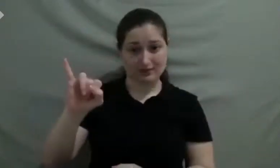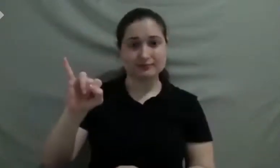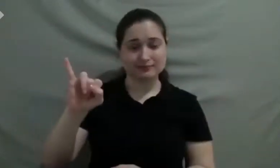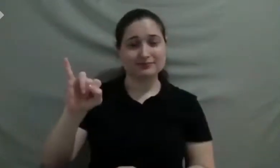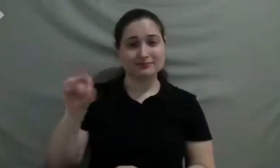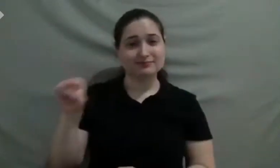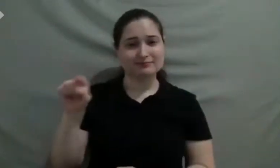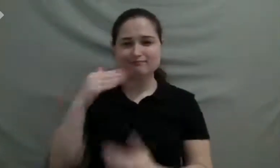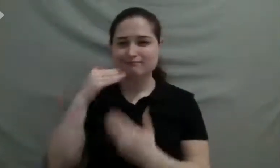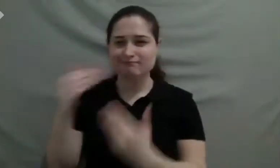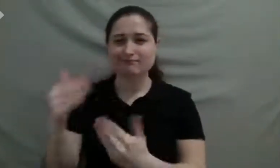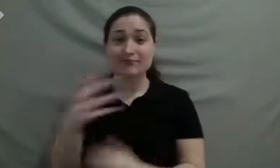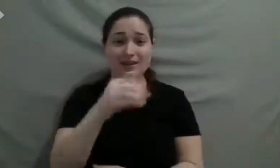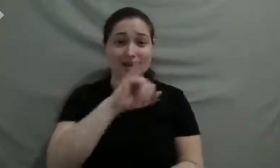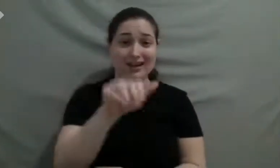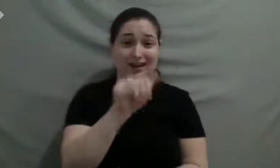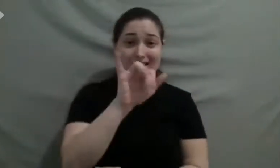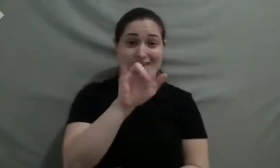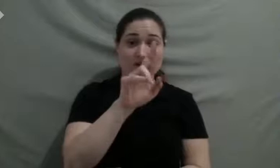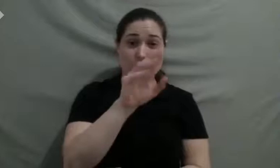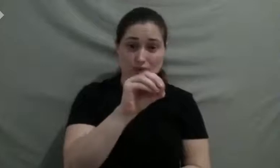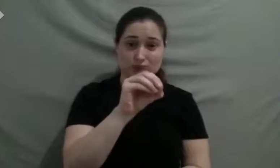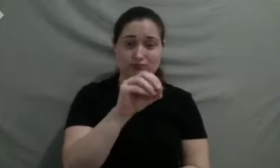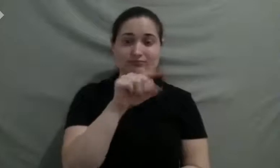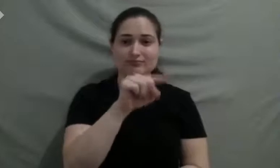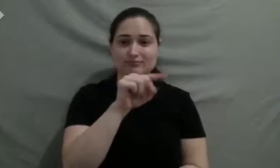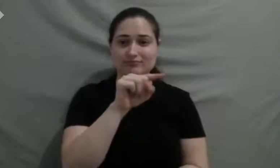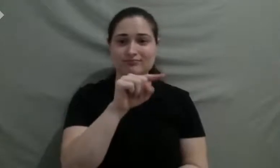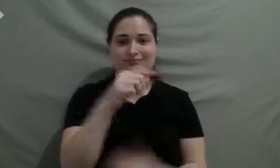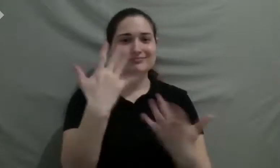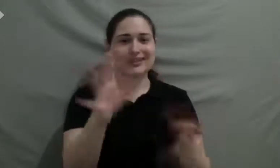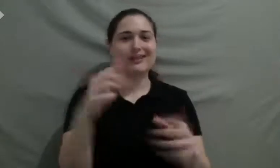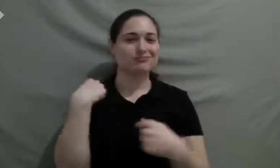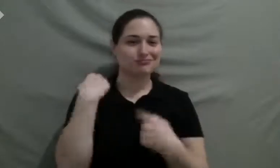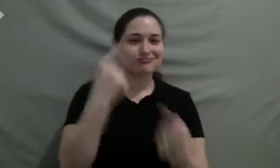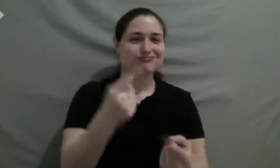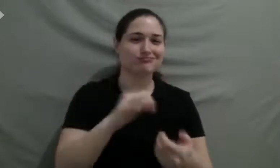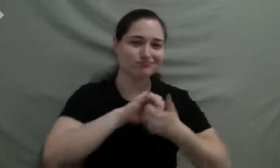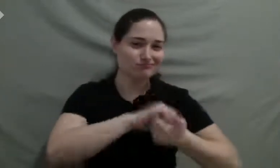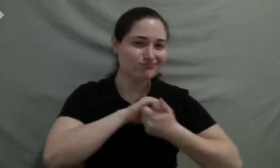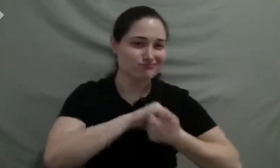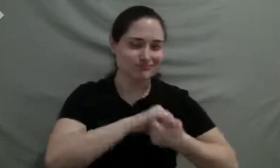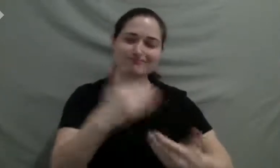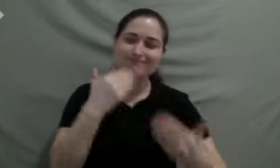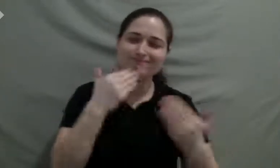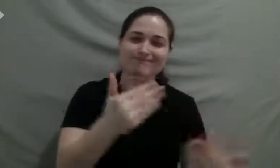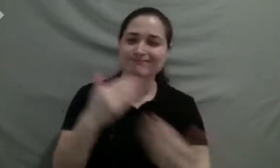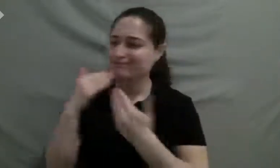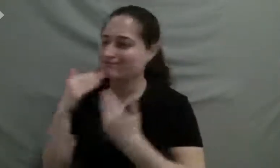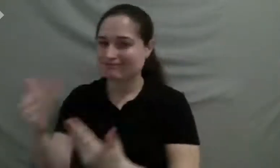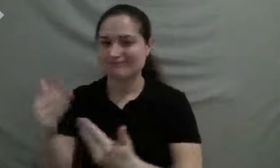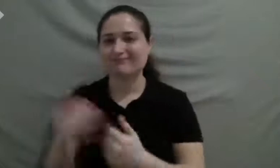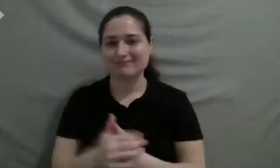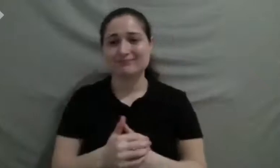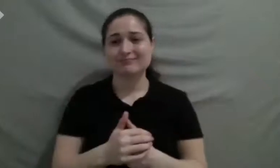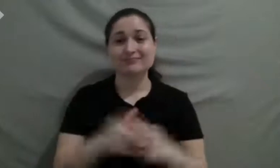CODOPSI, y a Jairo, que tenemos ya un buen tiempito trabajando, muchas gracias, de verdad, muchas gracias.